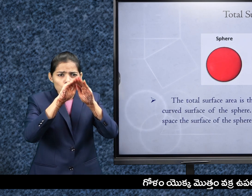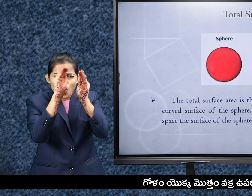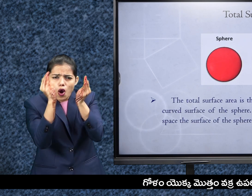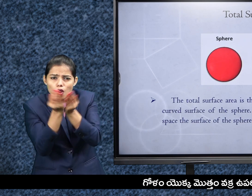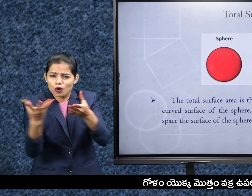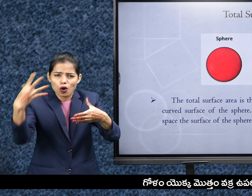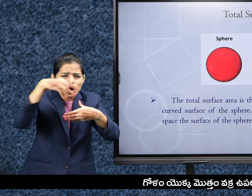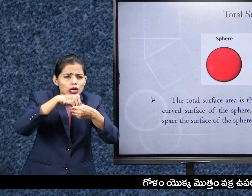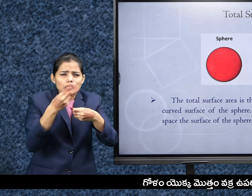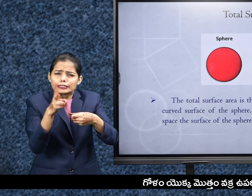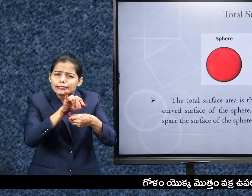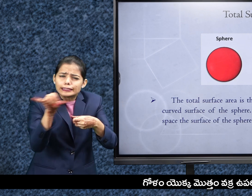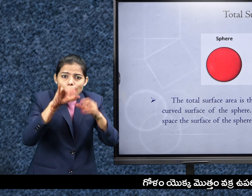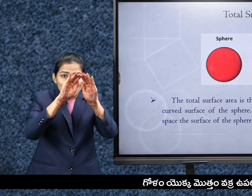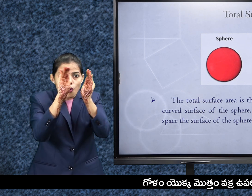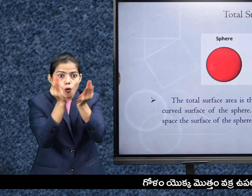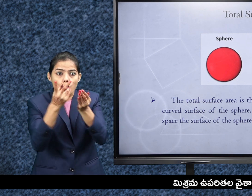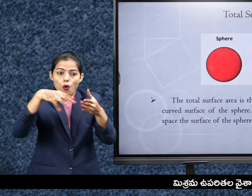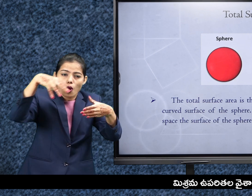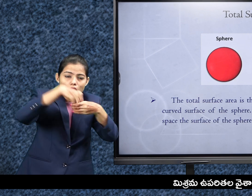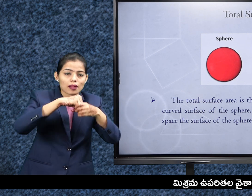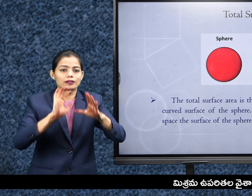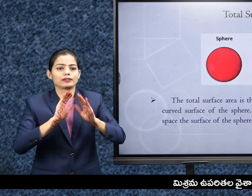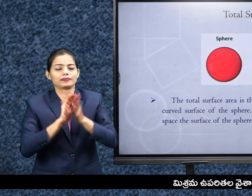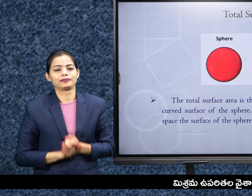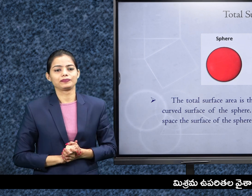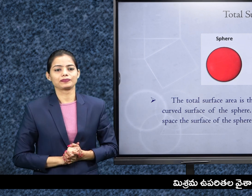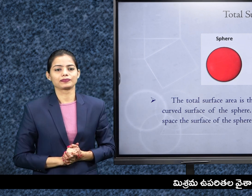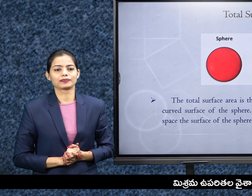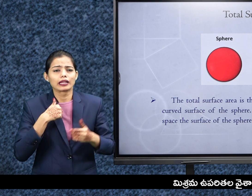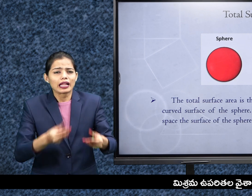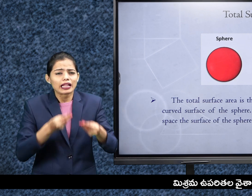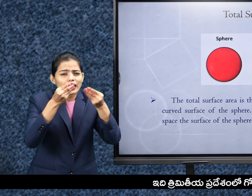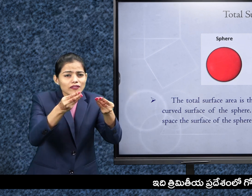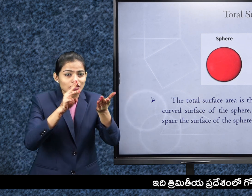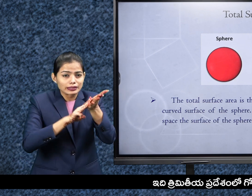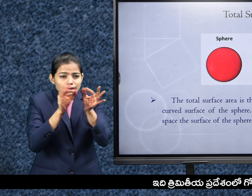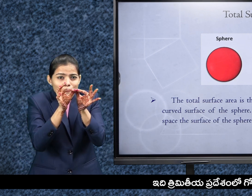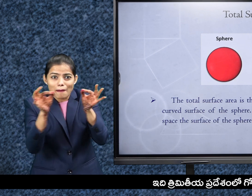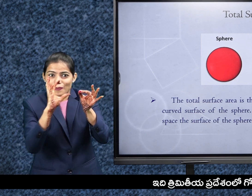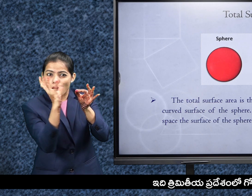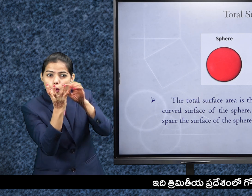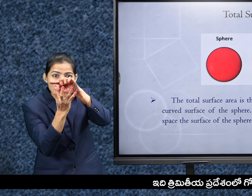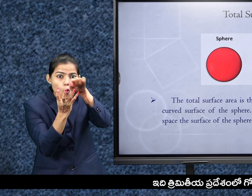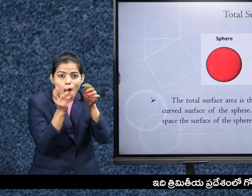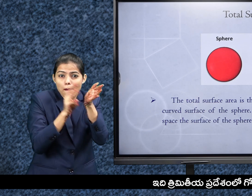యొక్క మొత్తం వక్ర ఉపరితలం యొక్క మిశ్రమ ఉపరితల వైశాల్యం. ఇది త్రిమితీయ ప్రదేశంలో గోళం